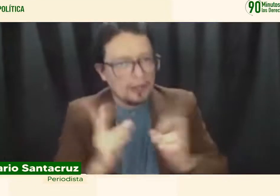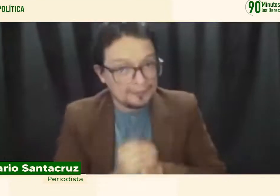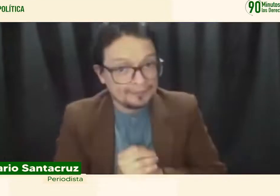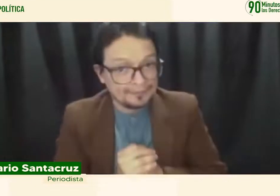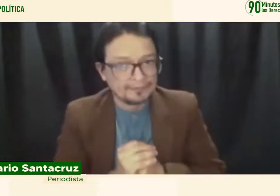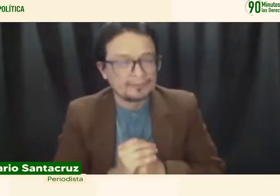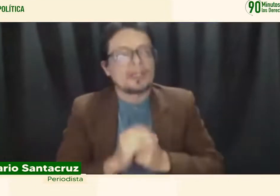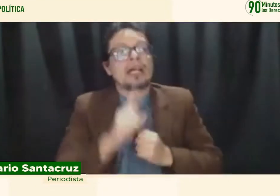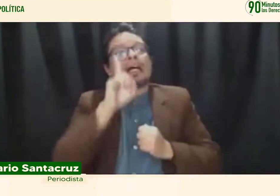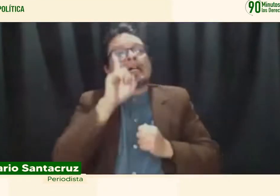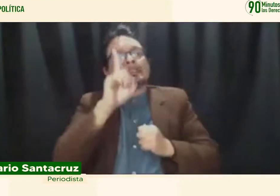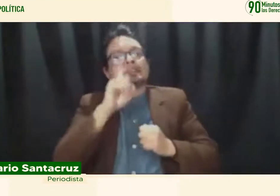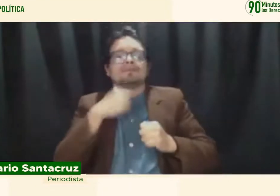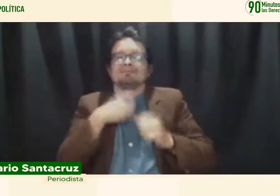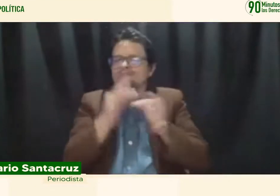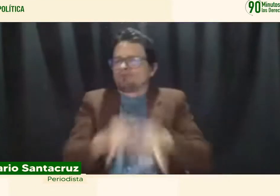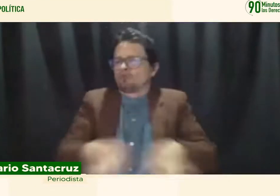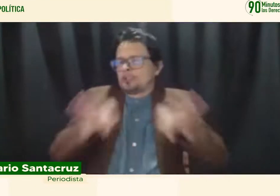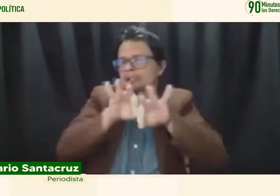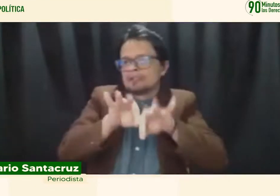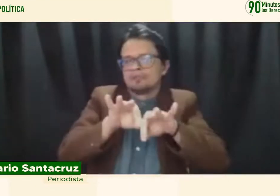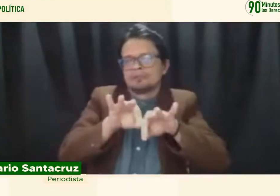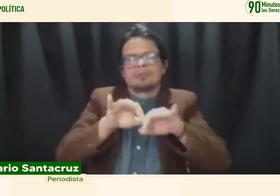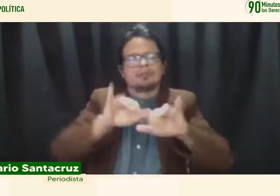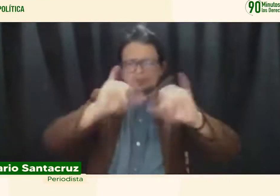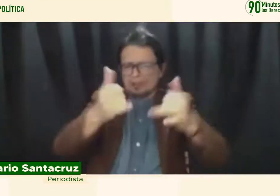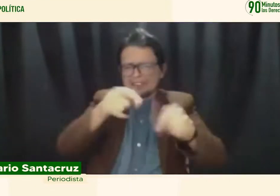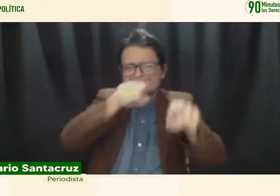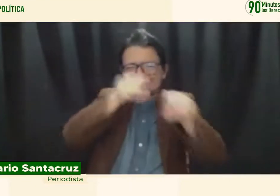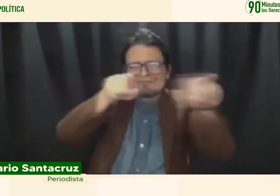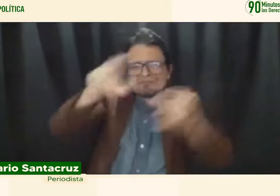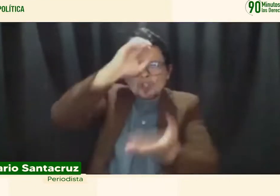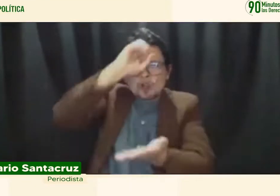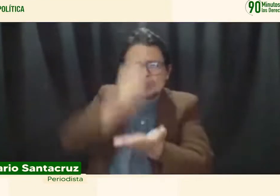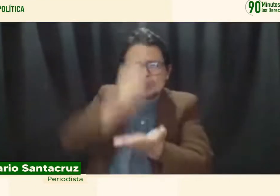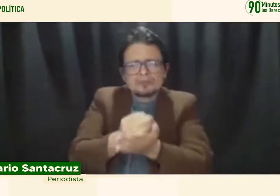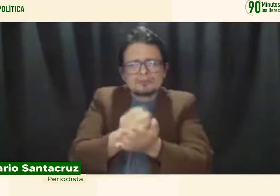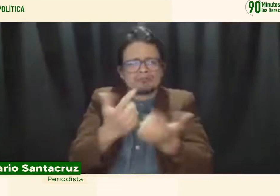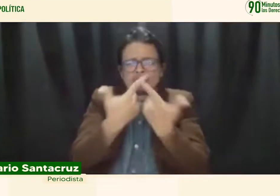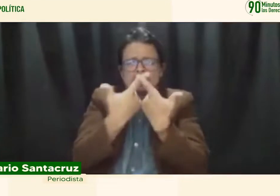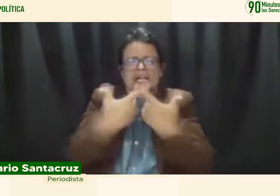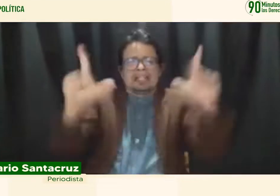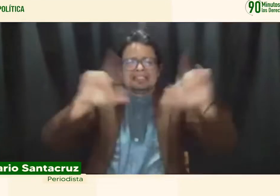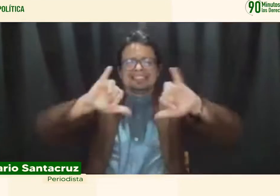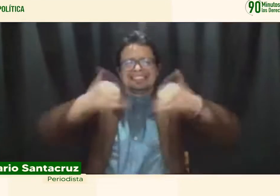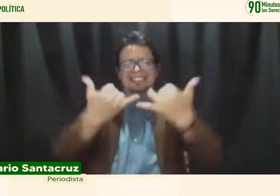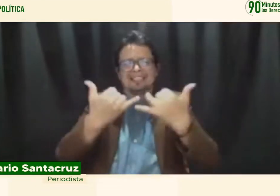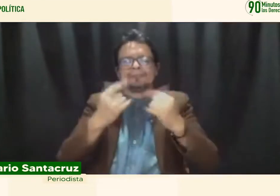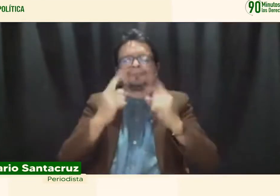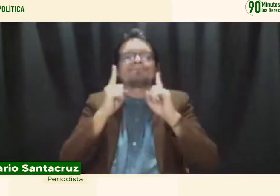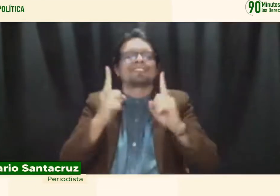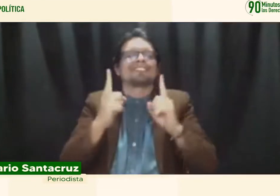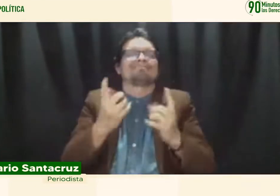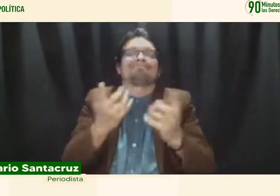mencionado por supuesto reconocer que esto ha evolucionado y se ha transformado y que además todos tenemos diferentes